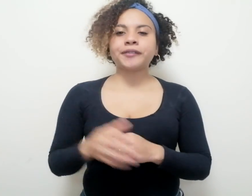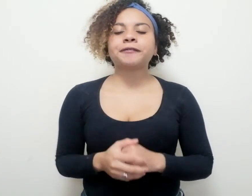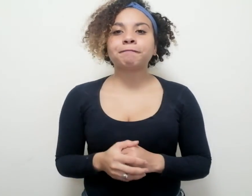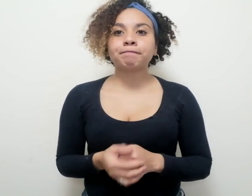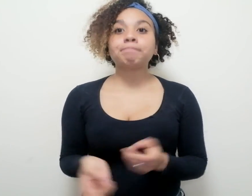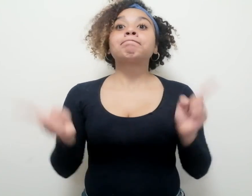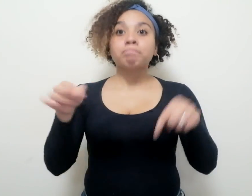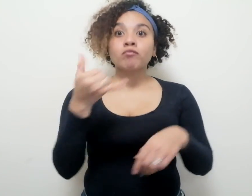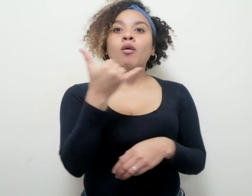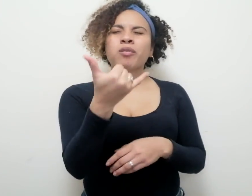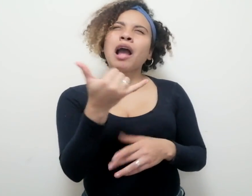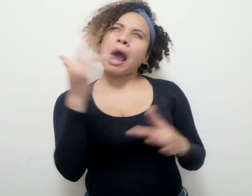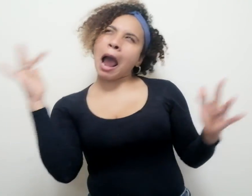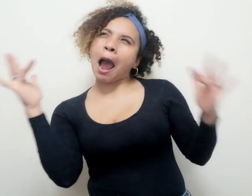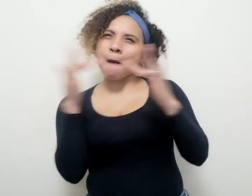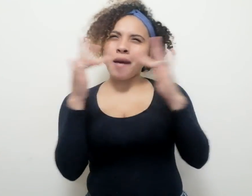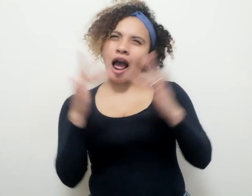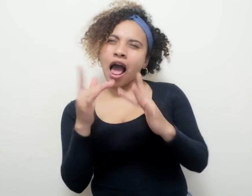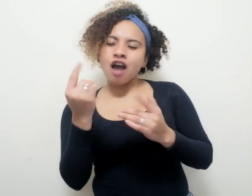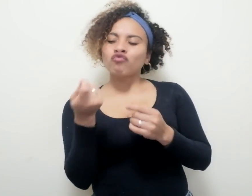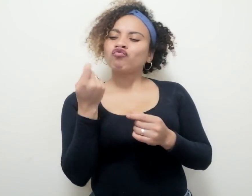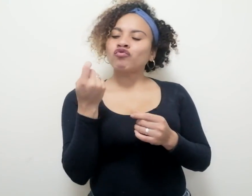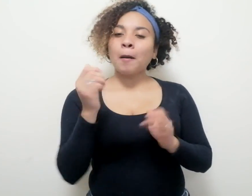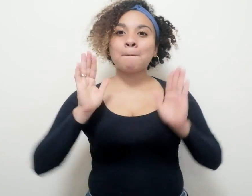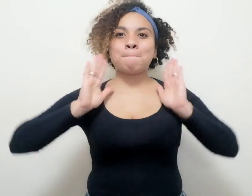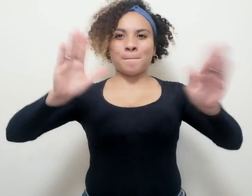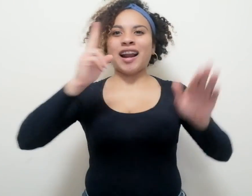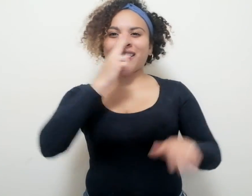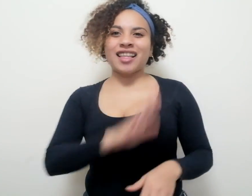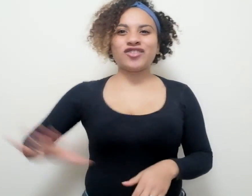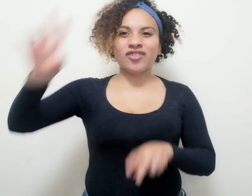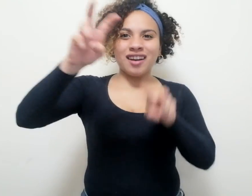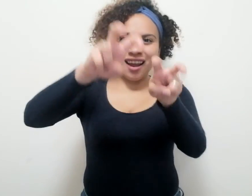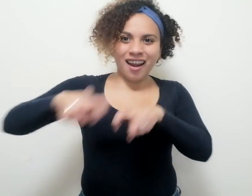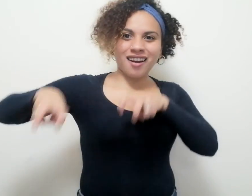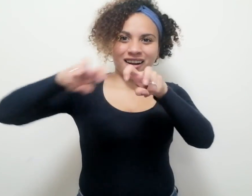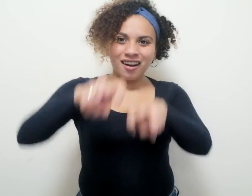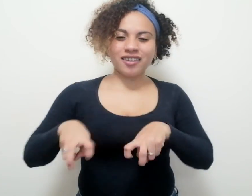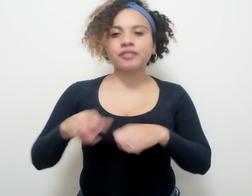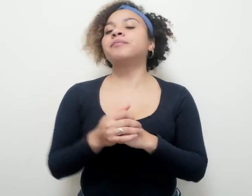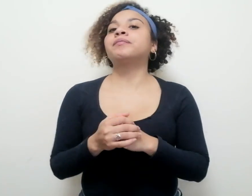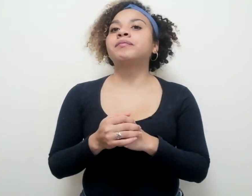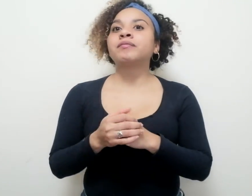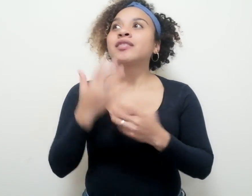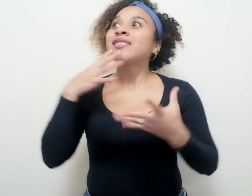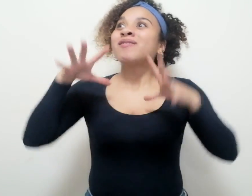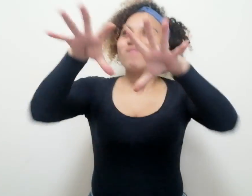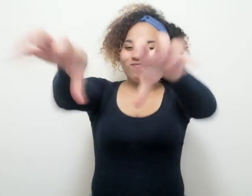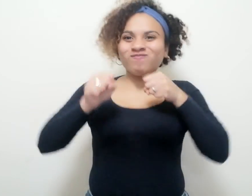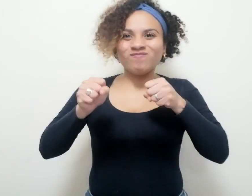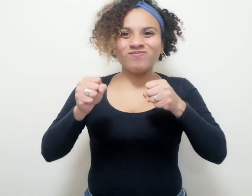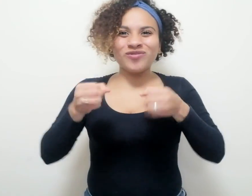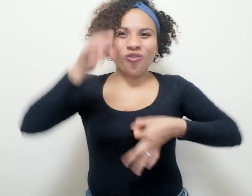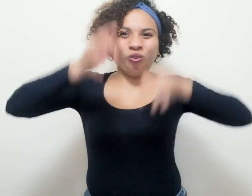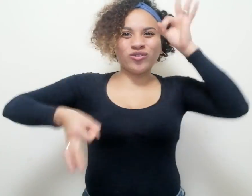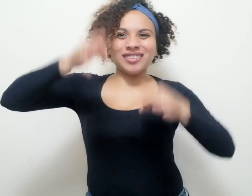También hubo coincidencias en el reciente paro nacional agrario, la toma del Palacio de Justicia,